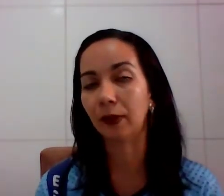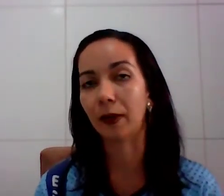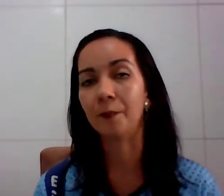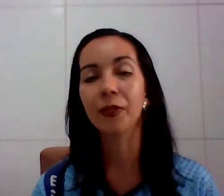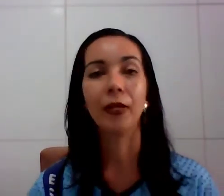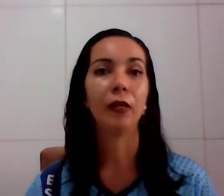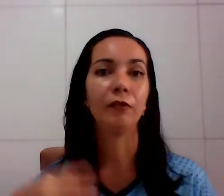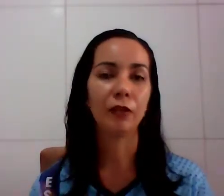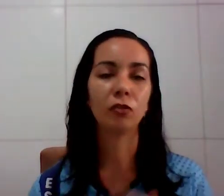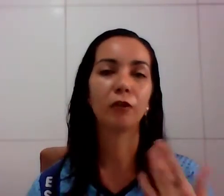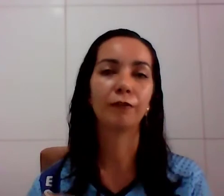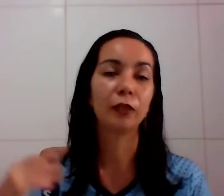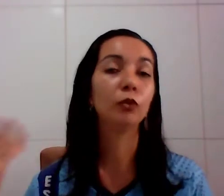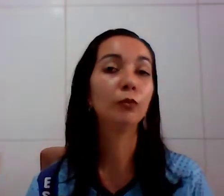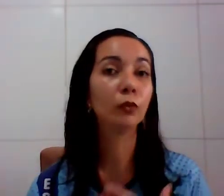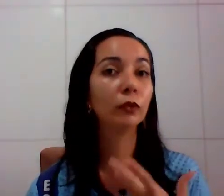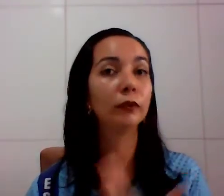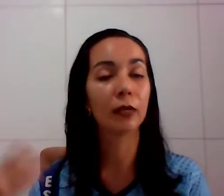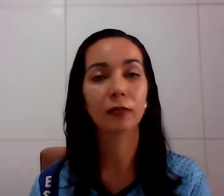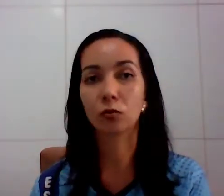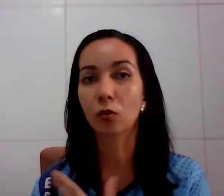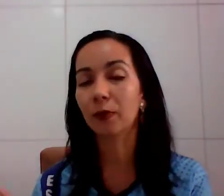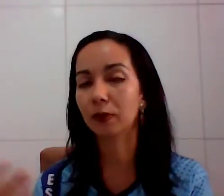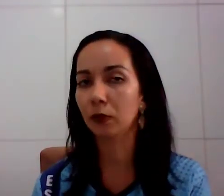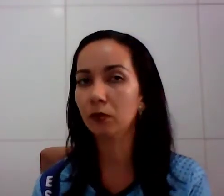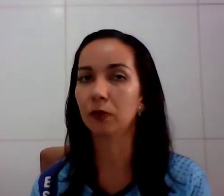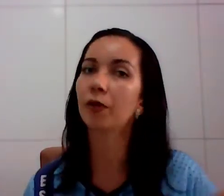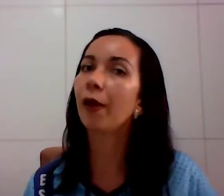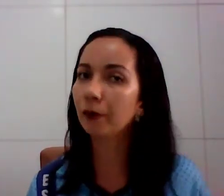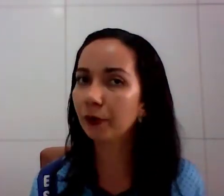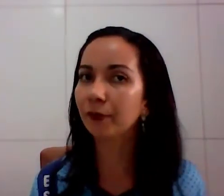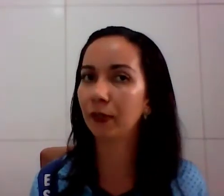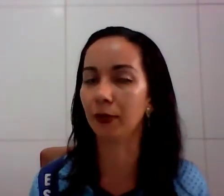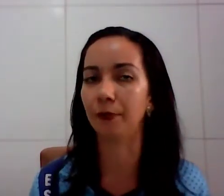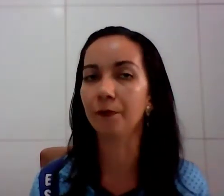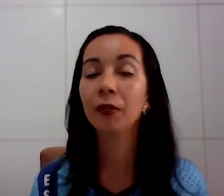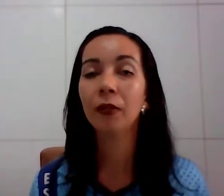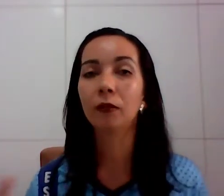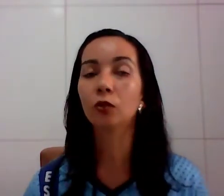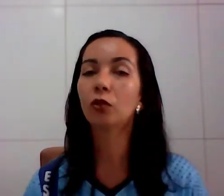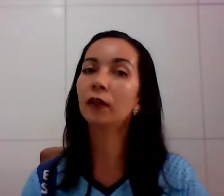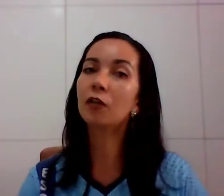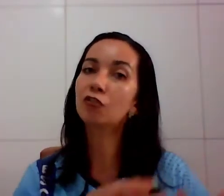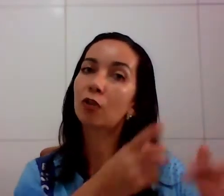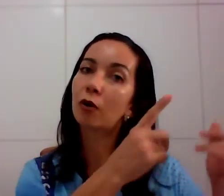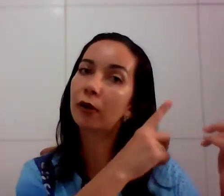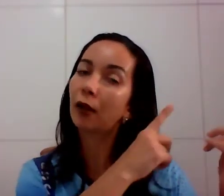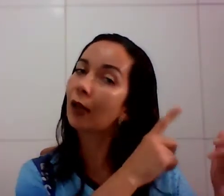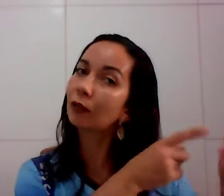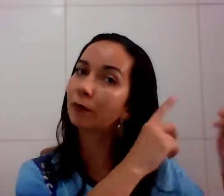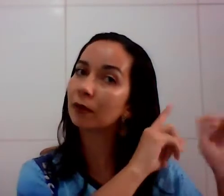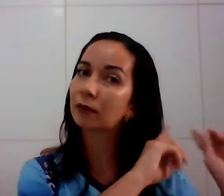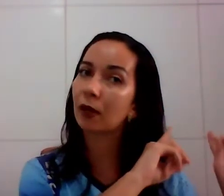Terra, ele vem sofrendo mudanças com o passar dos anos. É ou não é verdade? Então, toda a história lá do